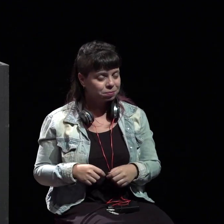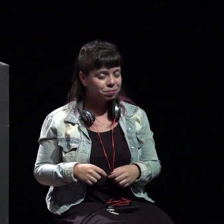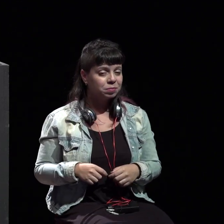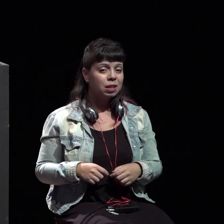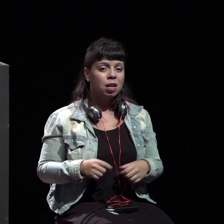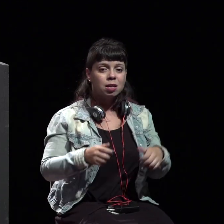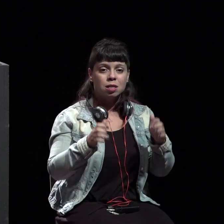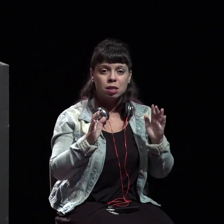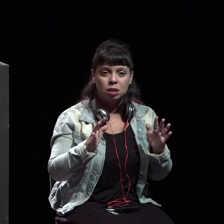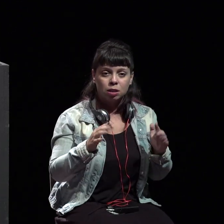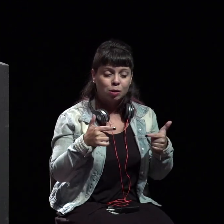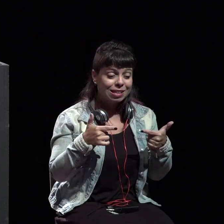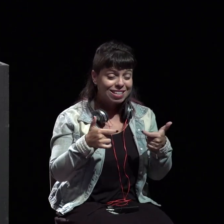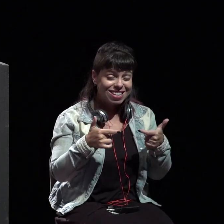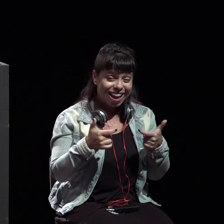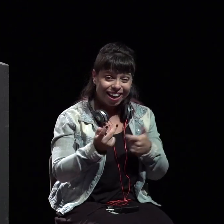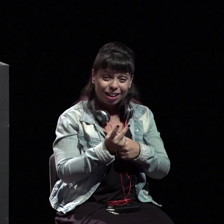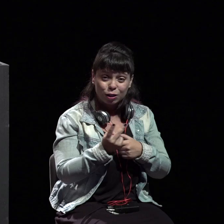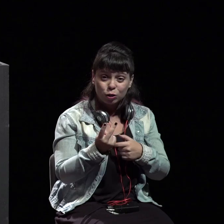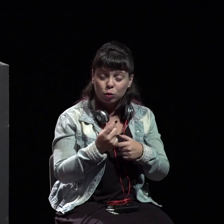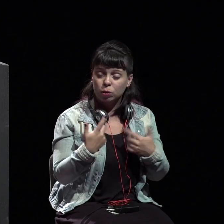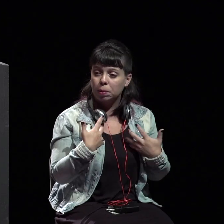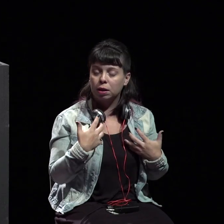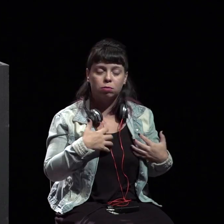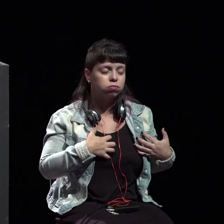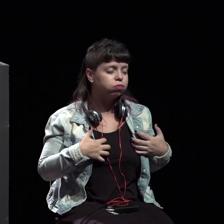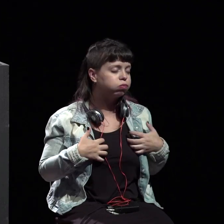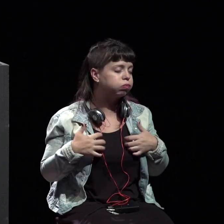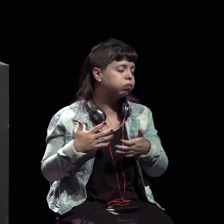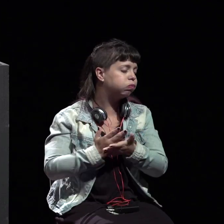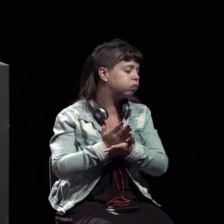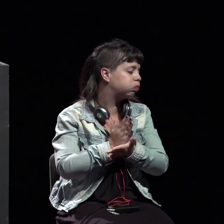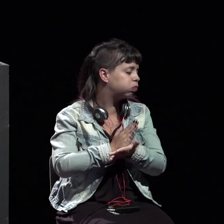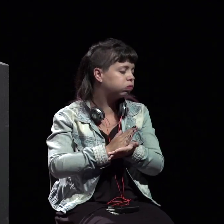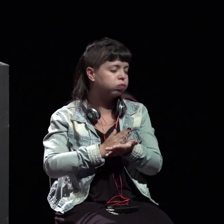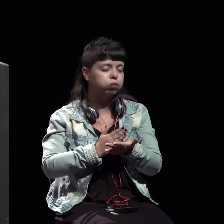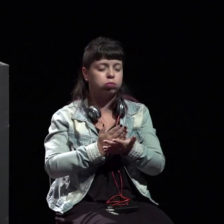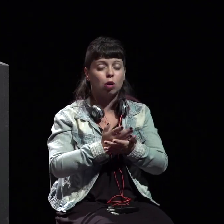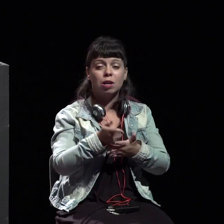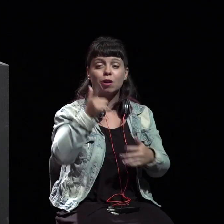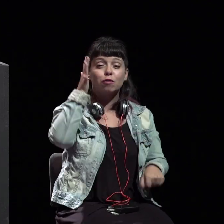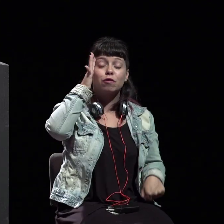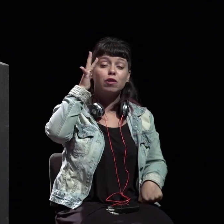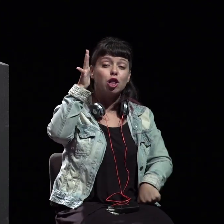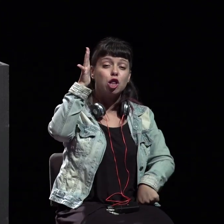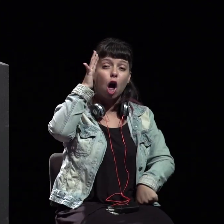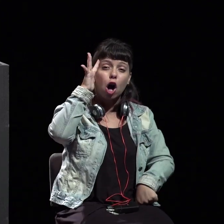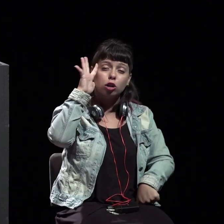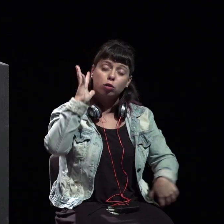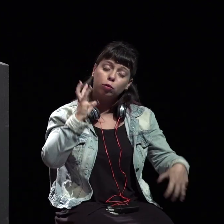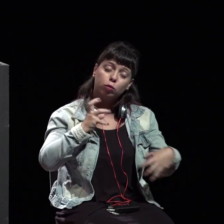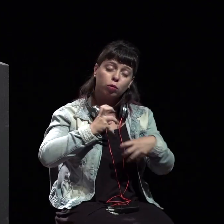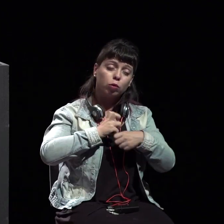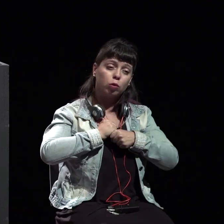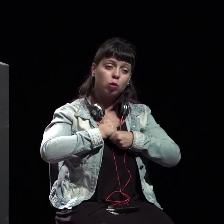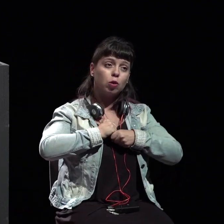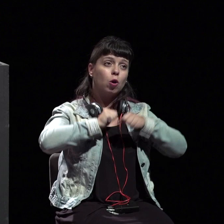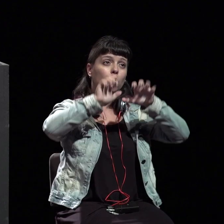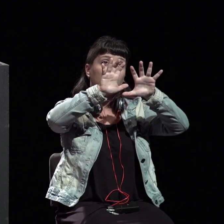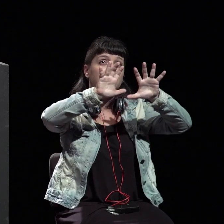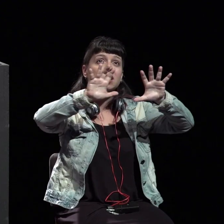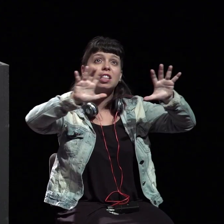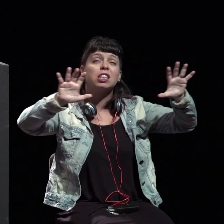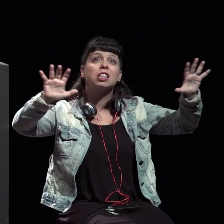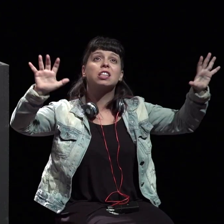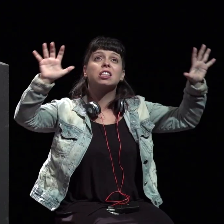Reacendendo os faróis do desamparo e do horror. Os filósofos da decepção diriam que o céu de brigadeiro pintado